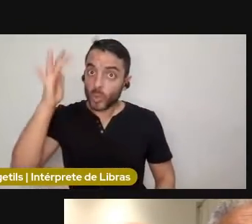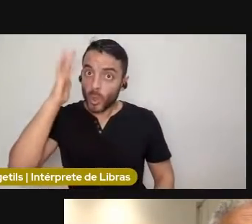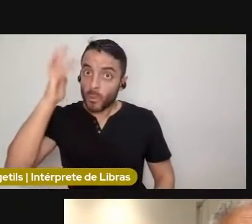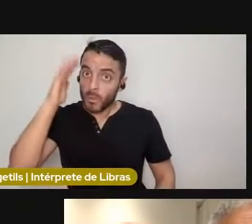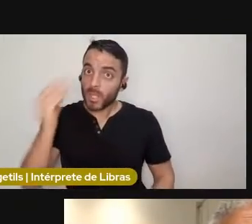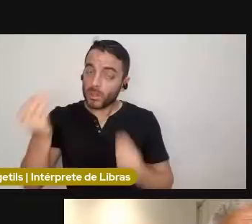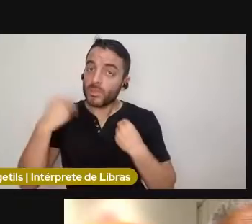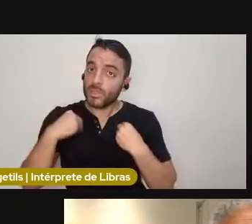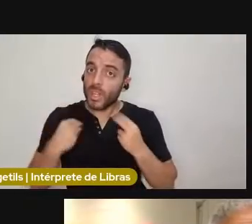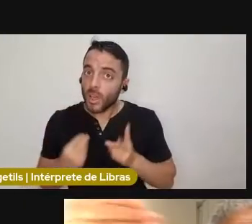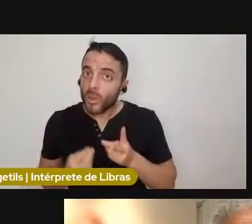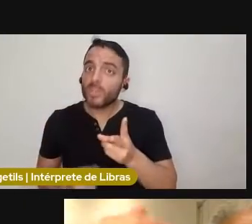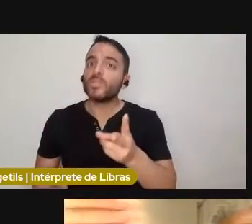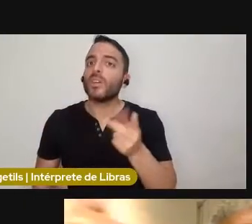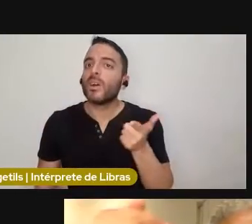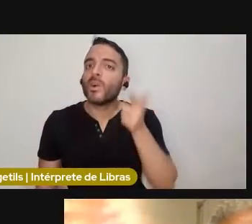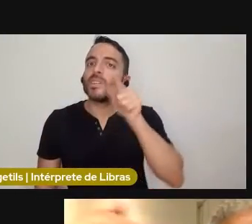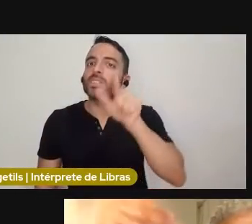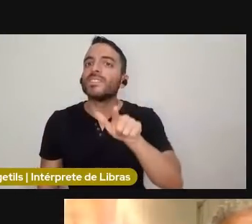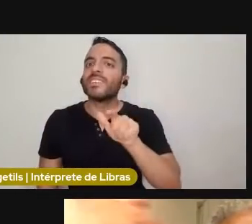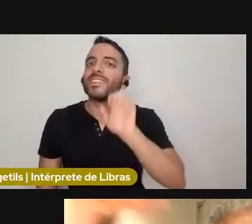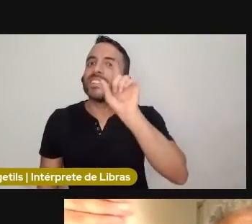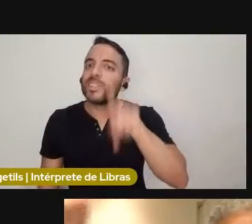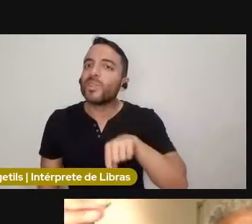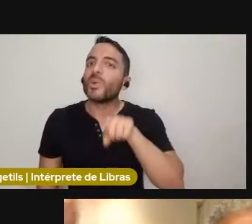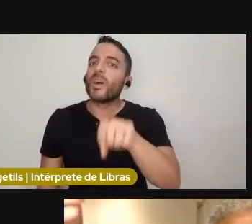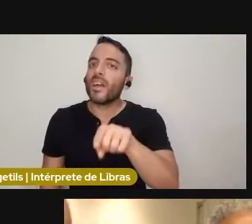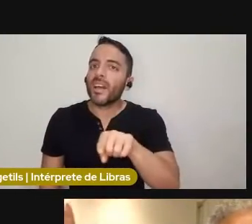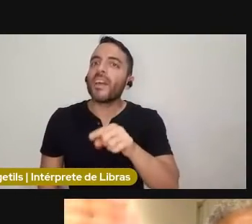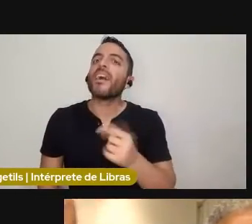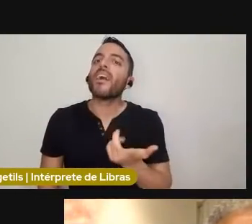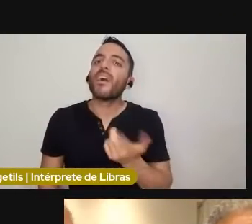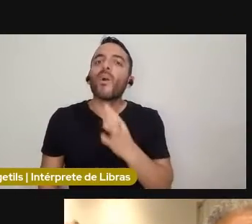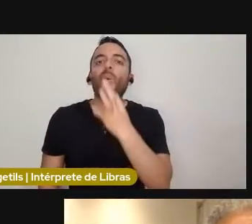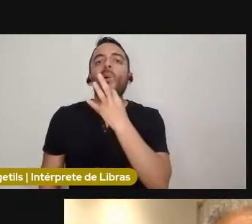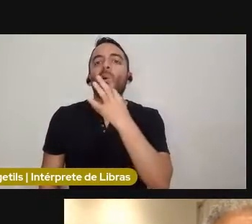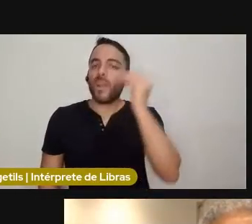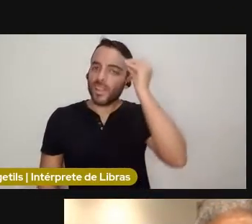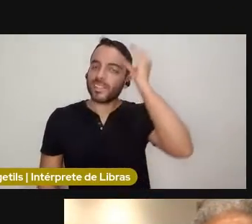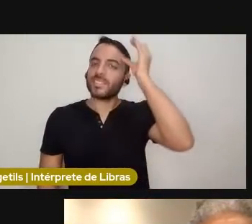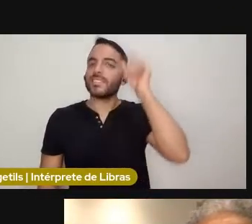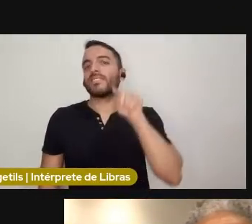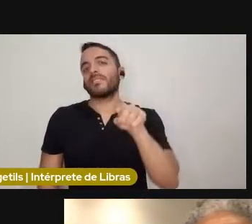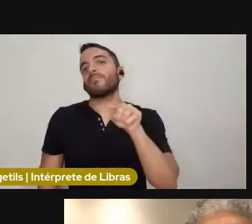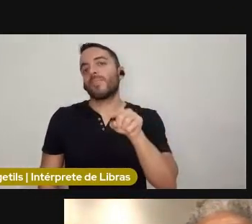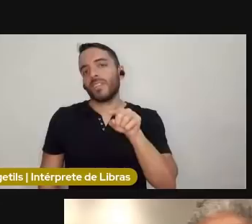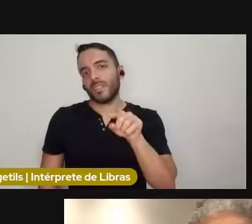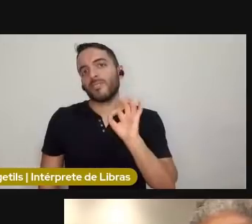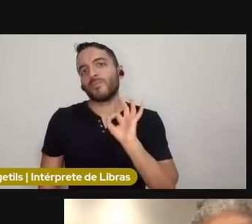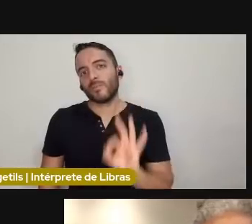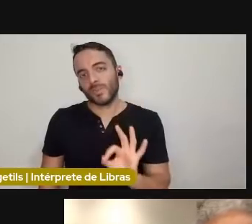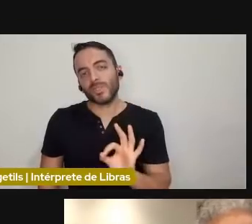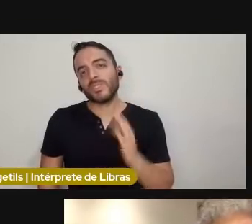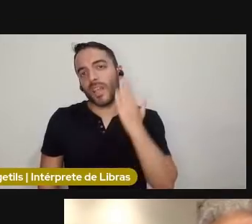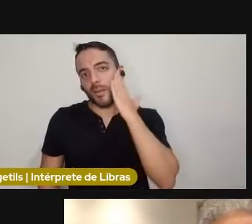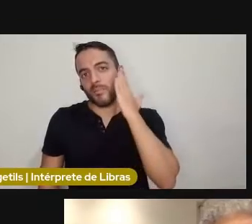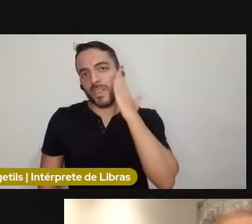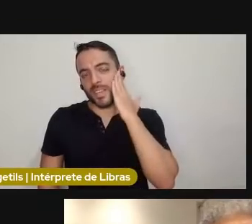seguindo, perseguindo o conhecer, perseguindo o conhecimento, perseguindo o saber.